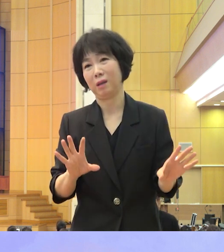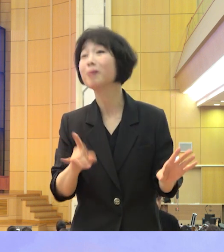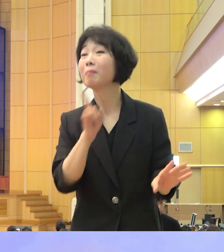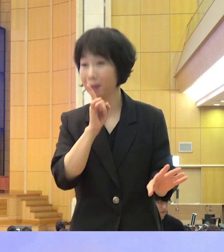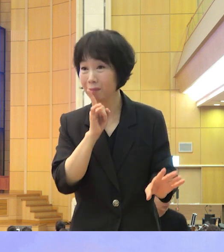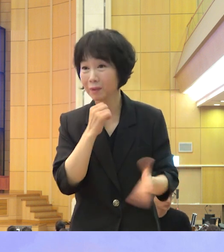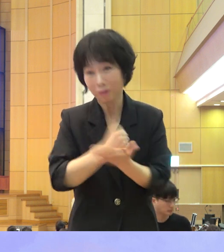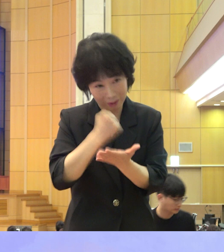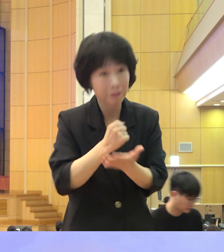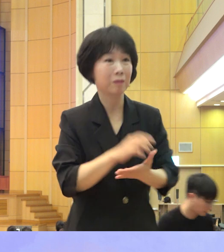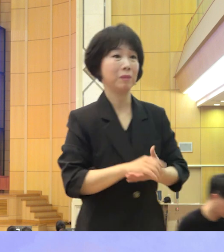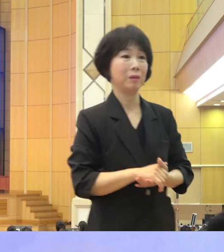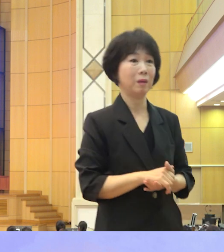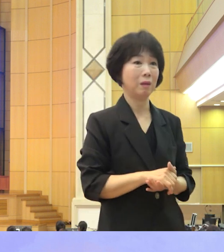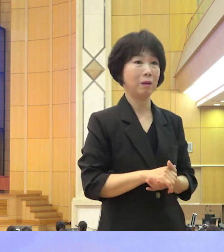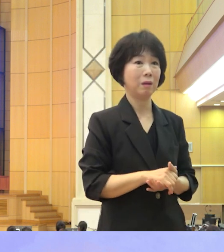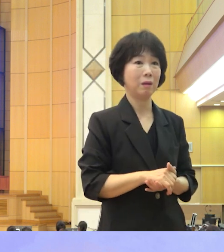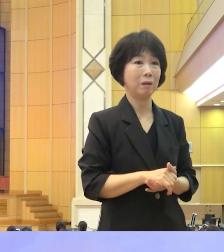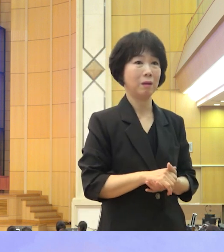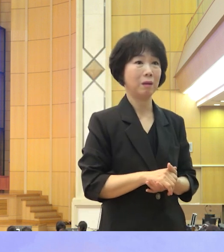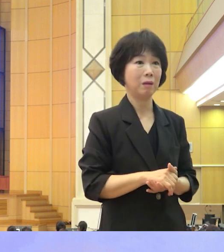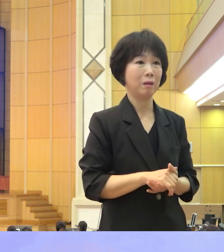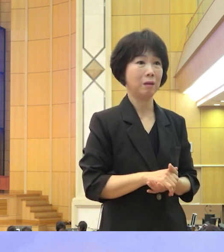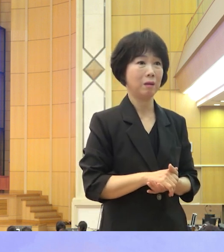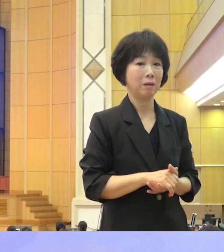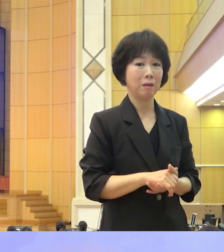그렇죠? 아무것도 아니잖아요.